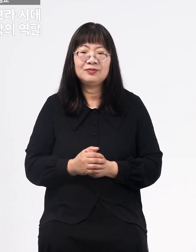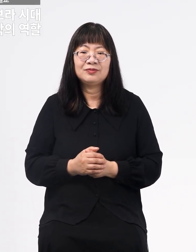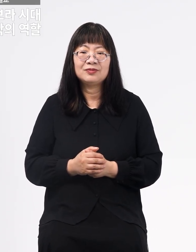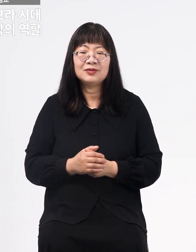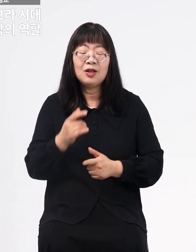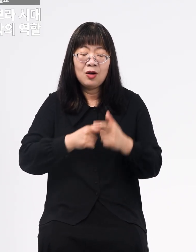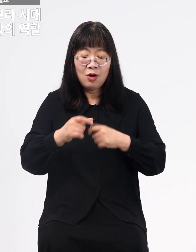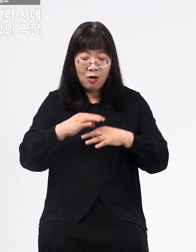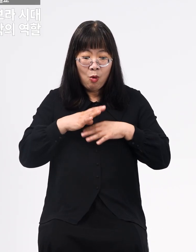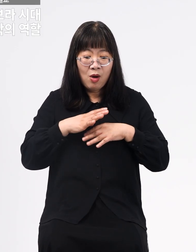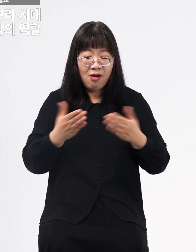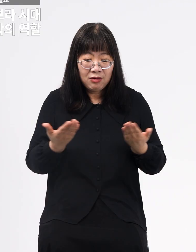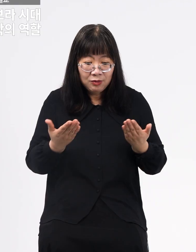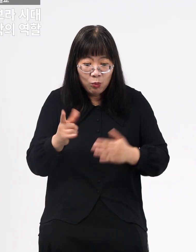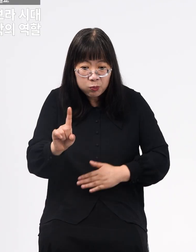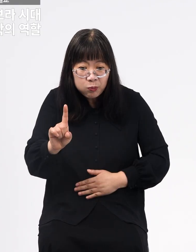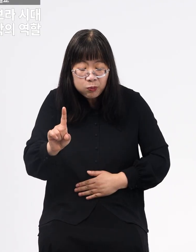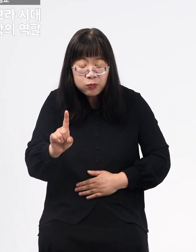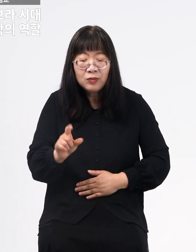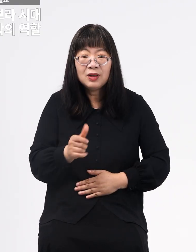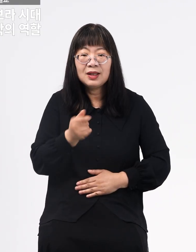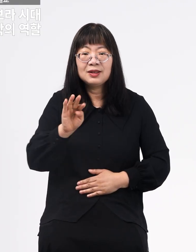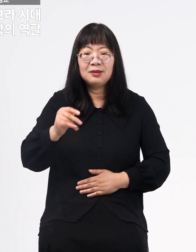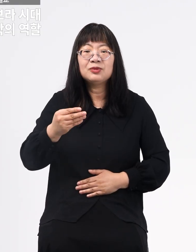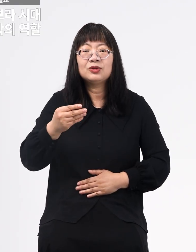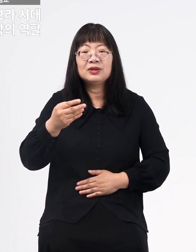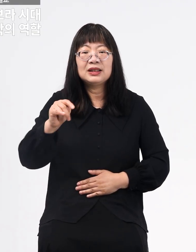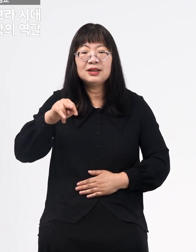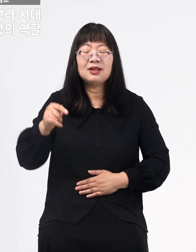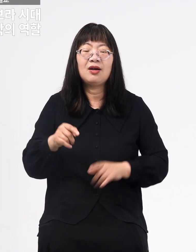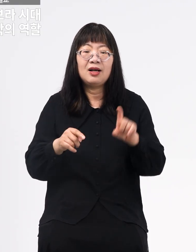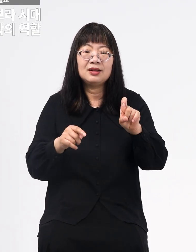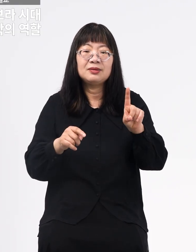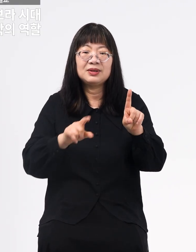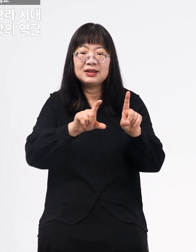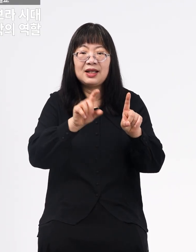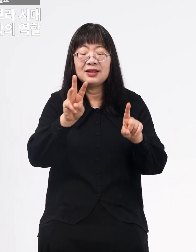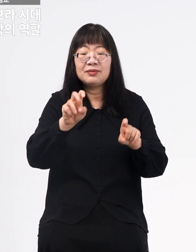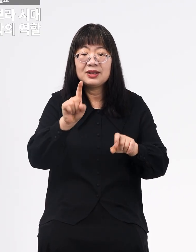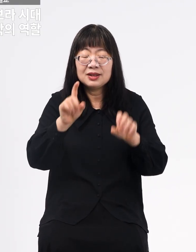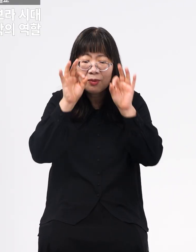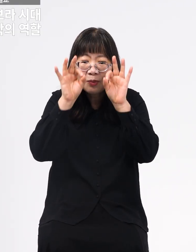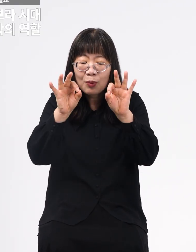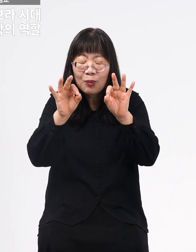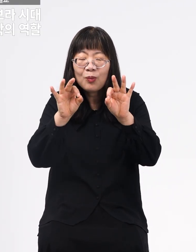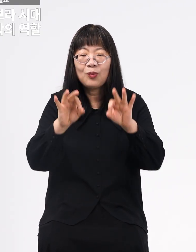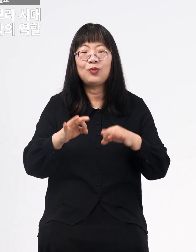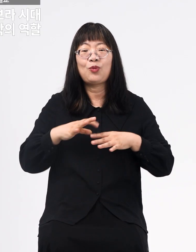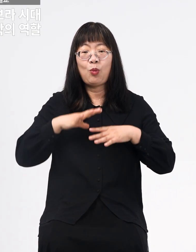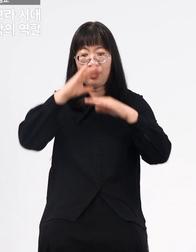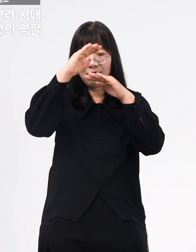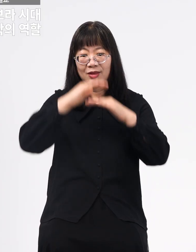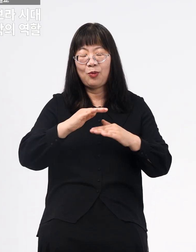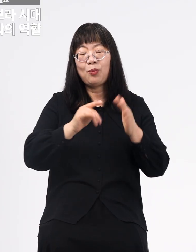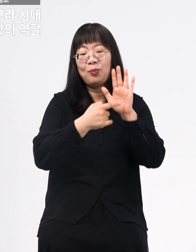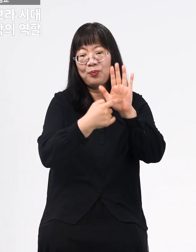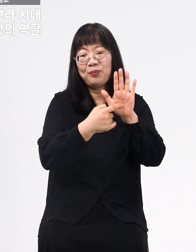더 놀라운 사실은 히브리서 11장 32절에 보면 이런 놀라운 기록이 담아져